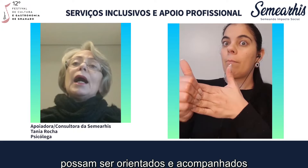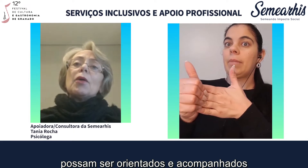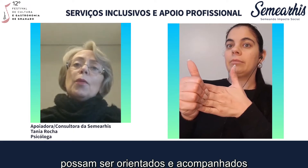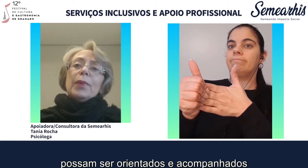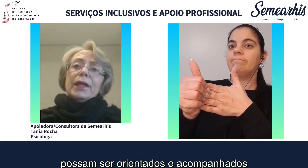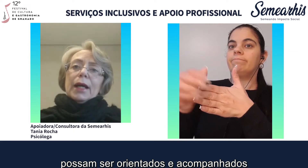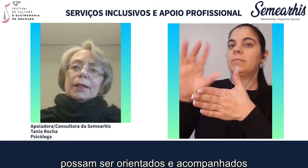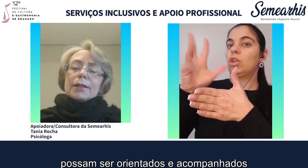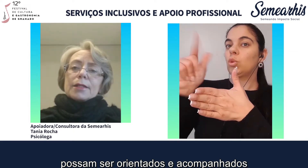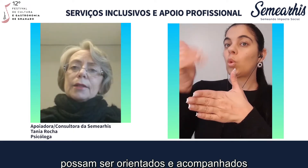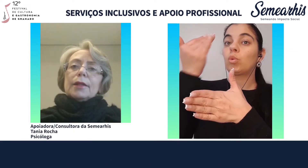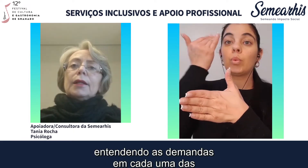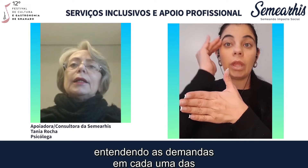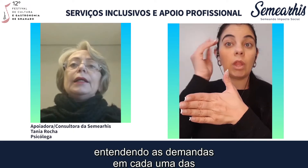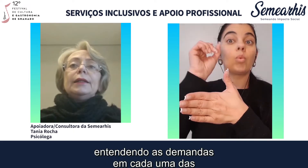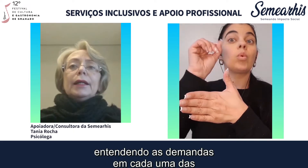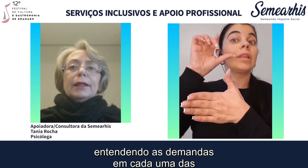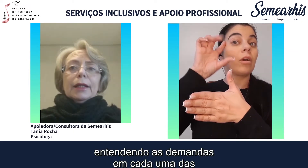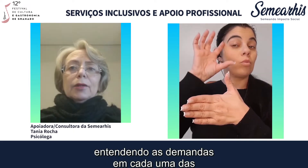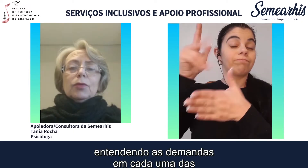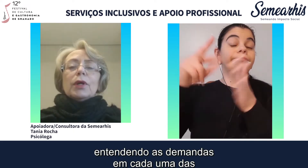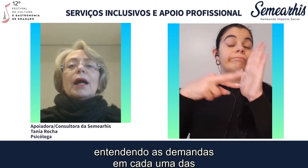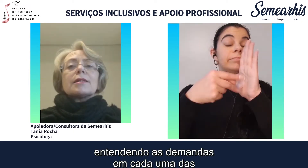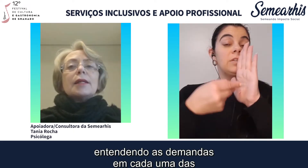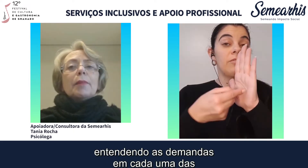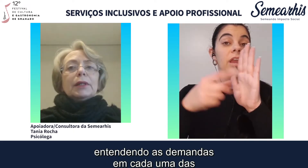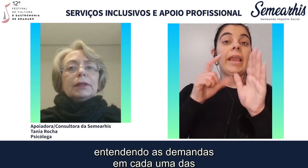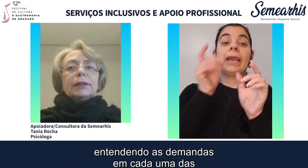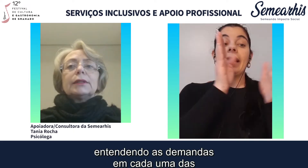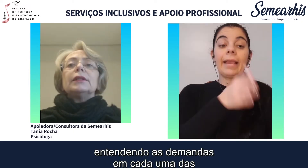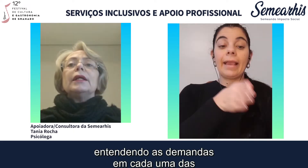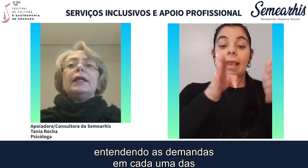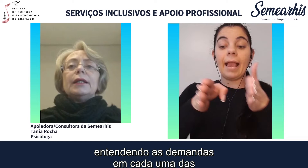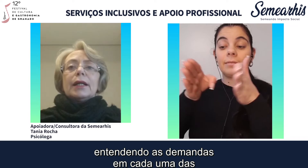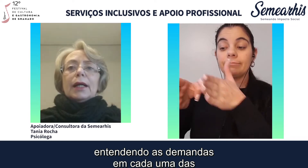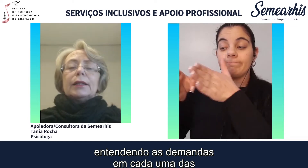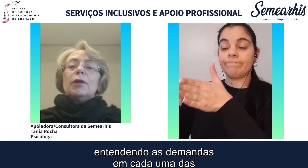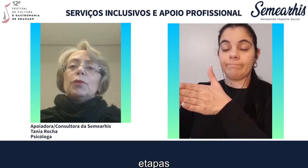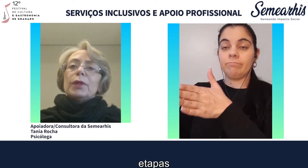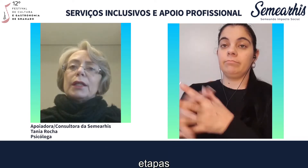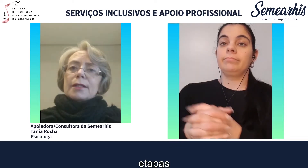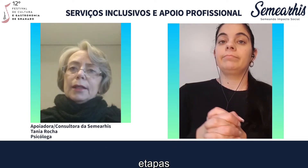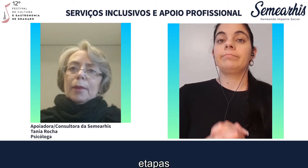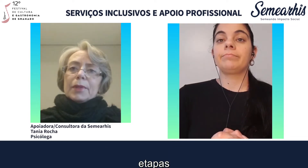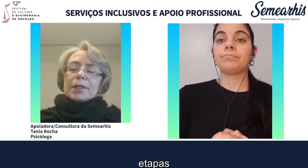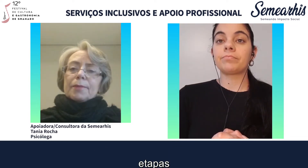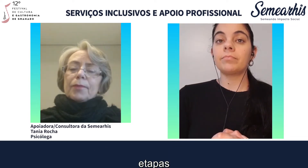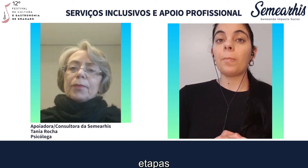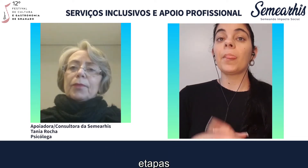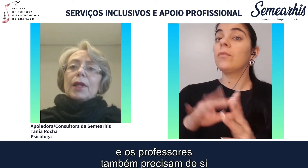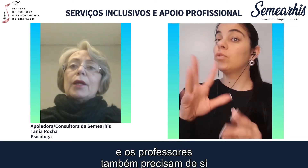e acompanhadas, entendendo as demandas em cada uma das